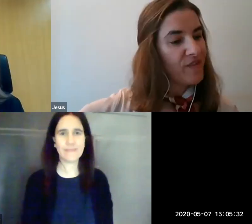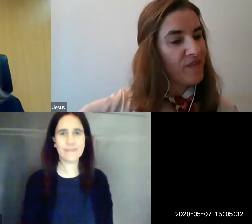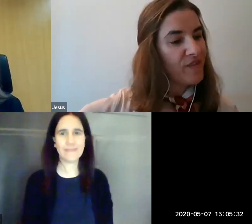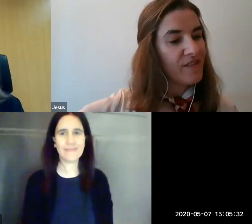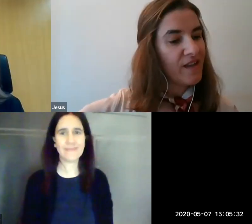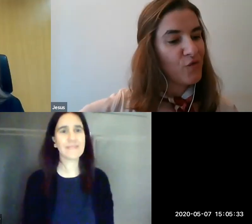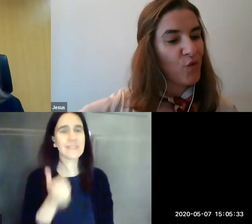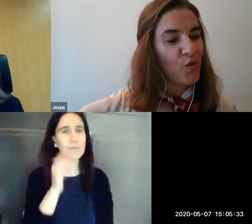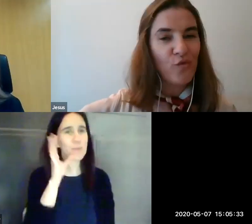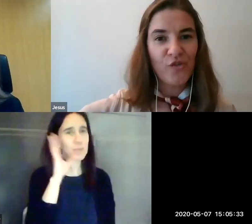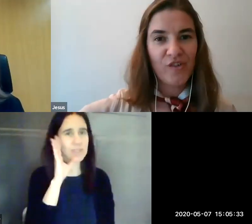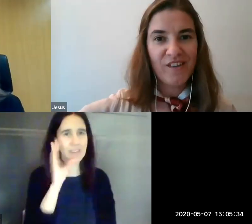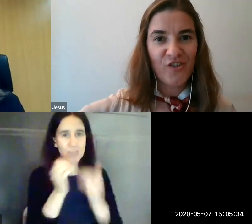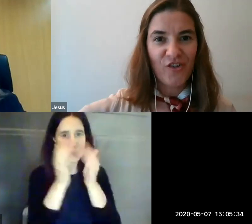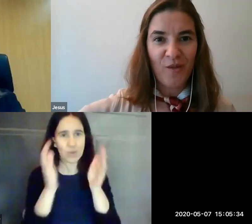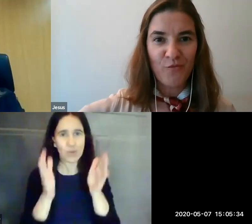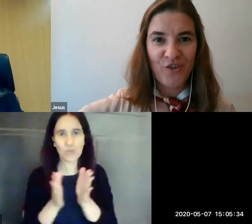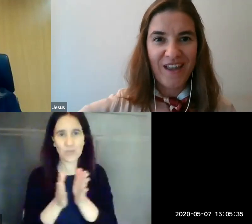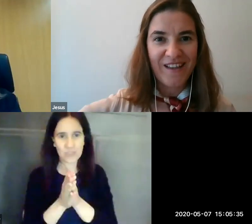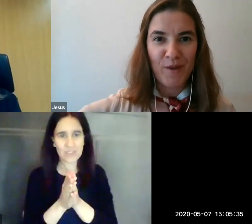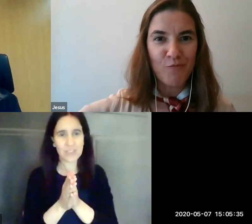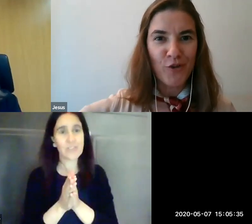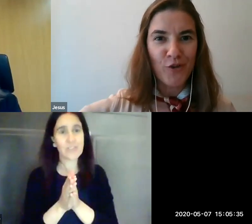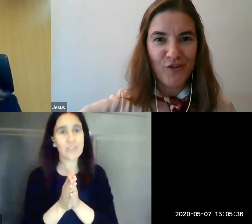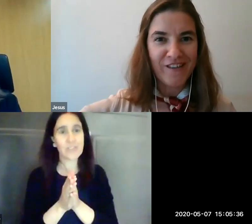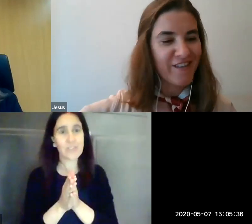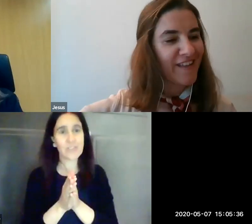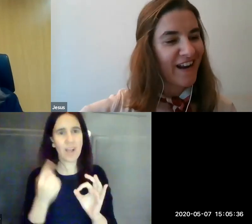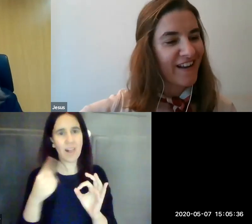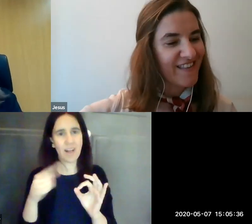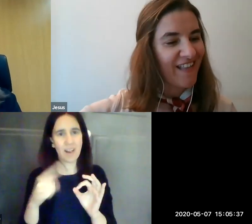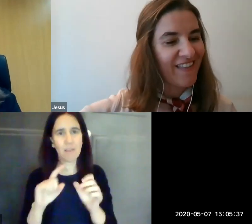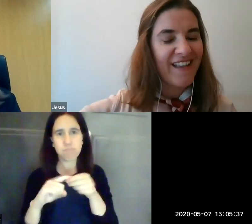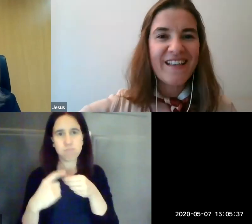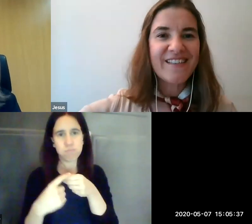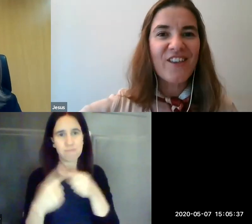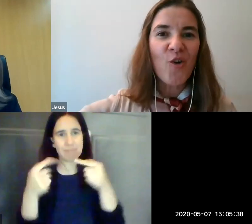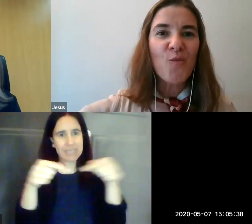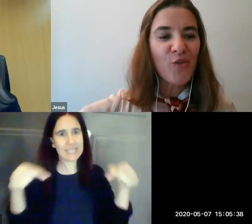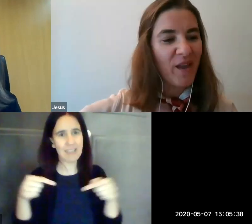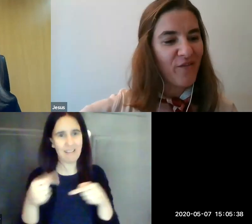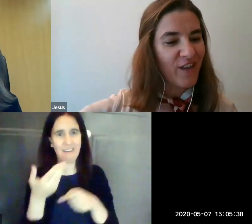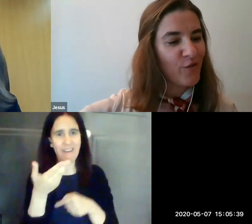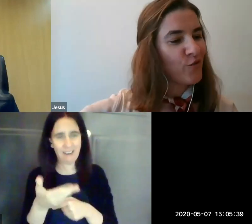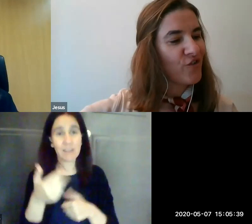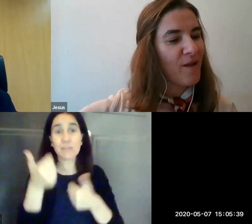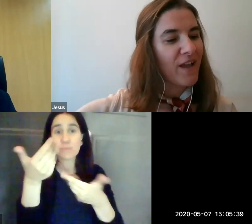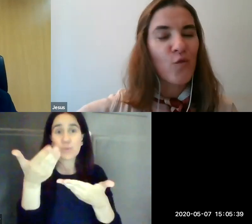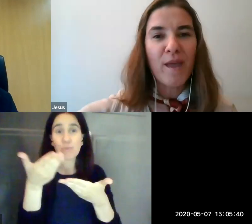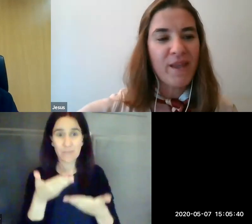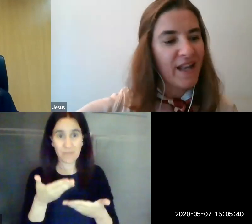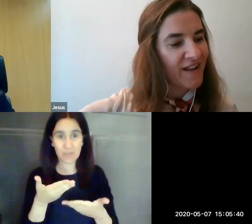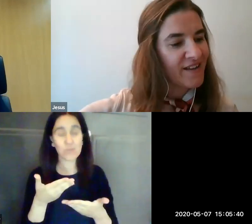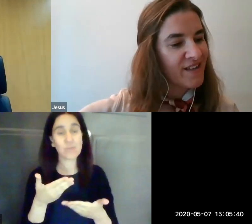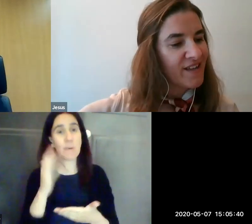Muito boa tarde a todos. Já estamos a receber muita gente que está a entrar na sala. Sejam muito bem-vindos a mais